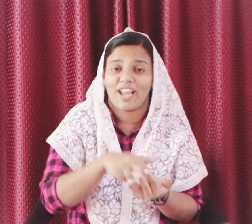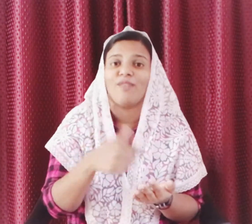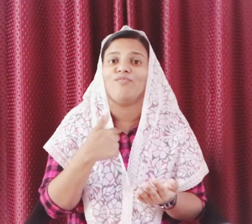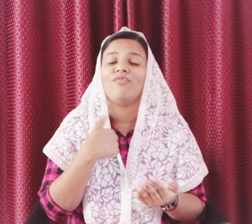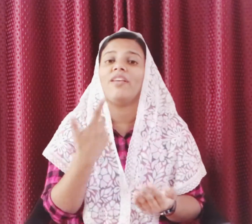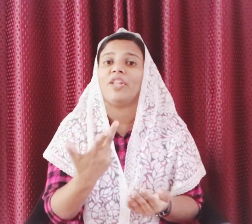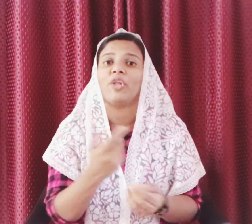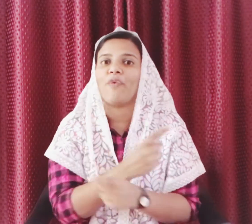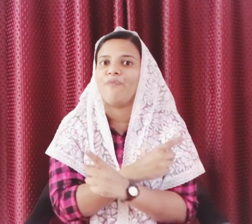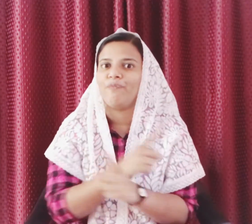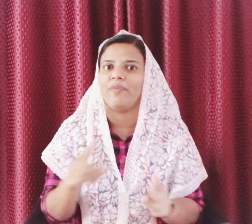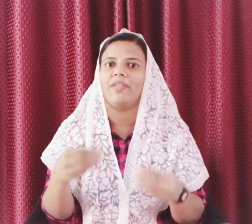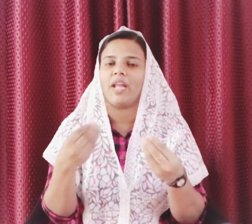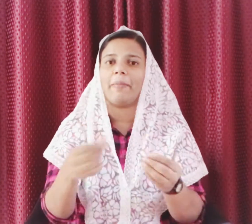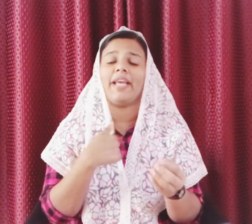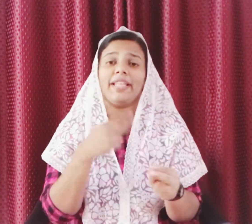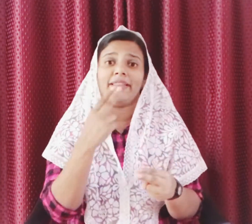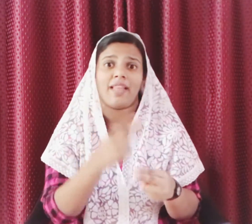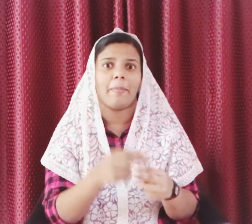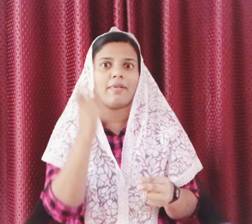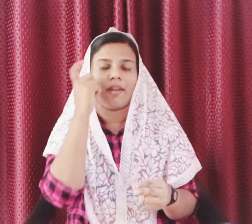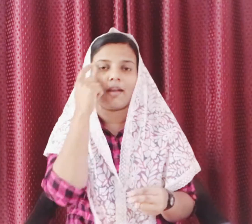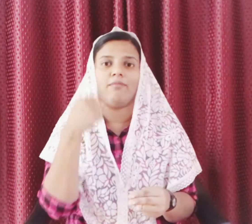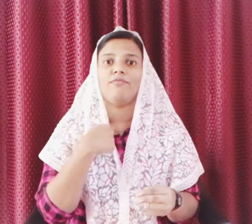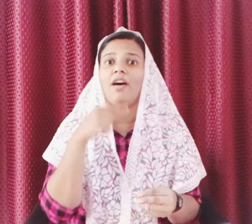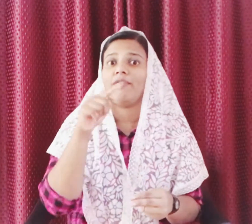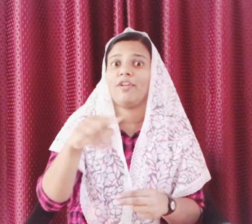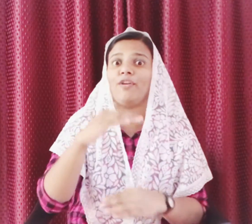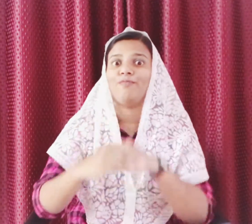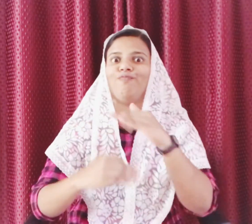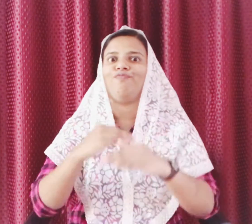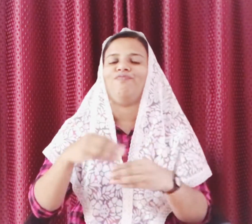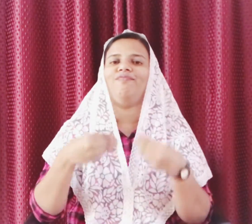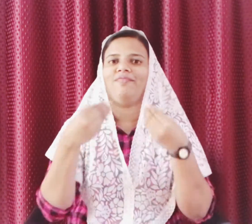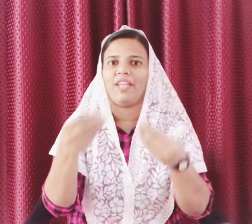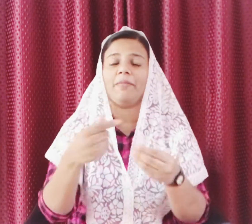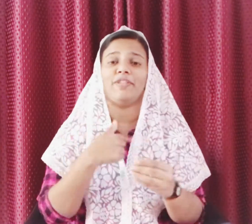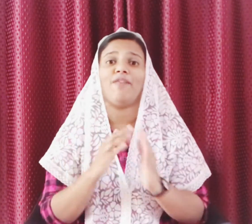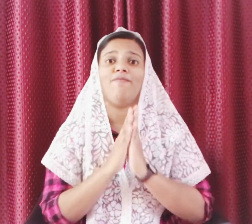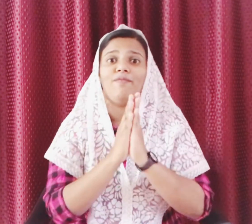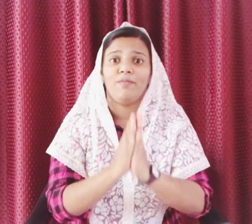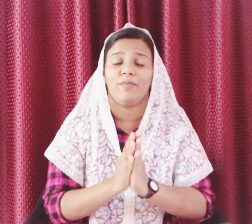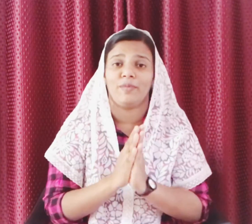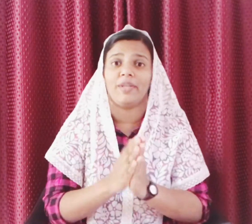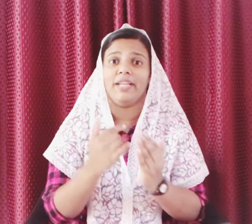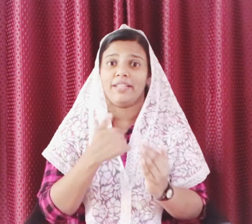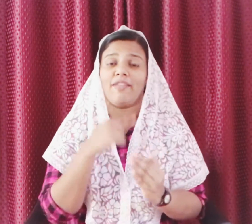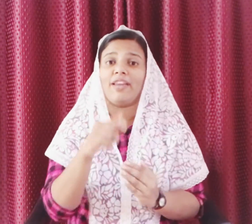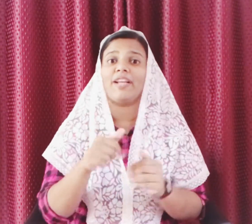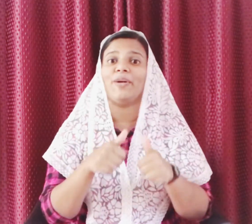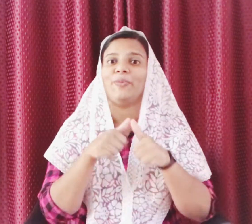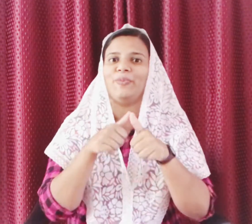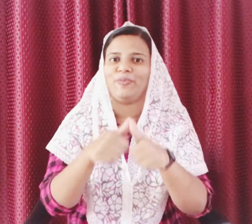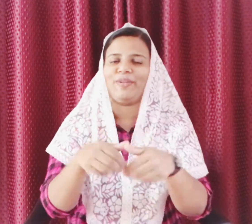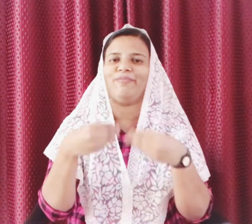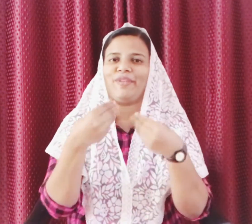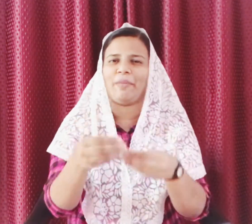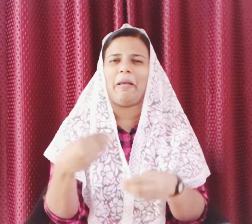അവനെ വിടുവിക്കും. അവൻ എൻ്റെ നാമത്തെ അറിയുക, ഞാൻ അവനെ ഉയർത്തും. അവൻ എന്നെ വിളിച്ചപേക്ഷിക്കും, ഞാൻ അവന് ഉത്തരമരുളും. കഷ്ടകാലത്ത്